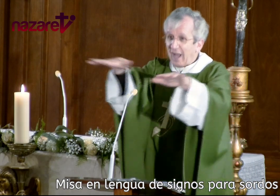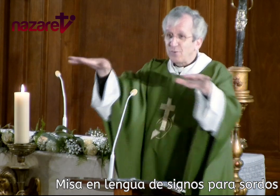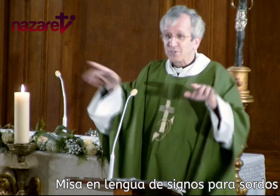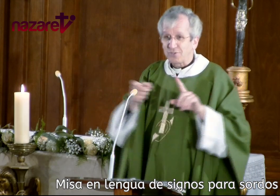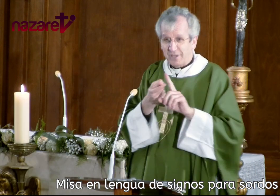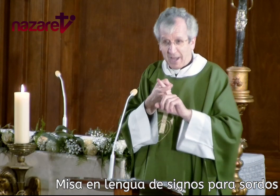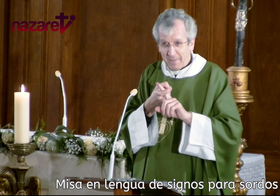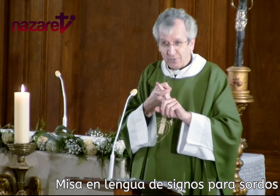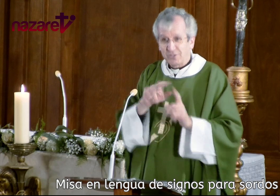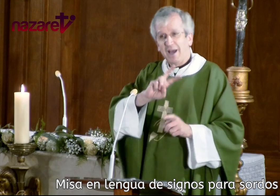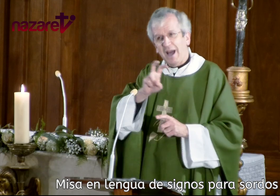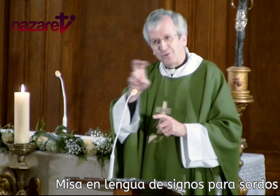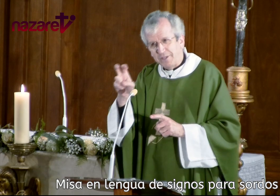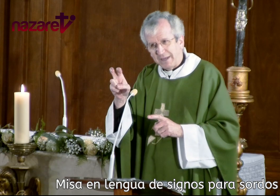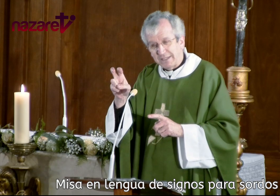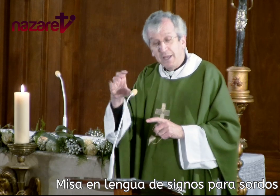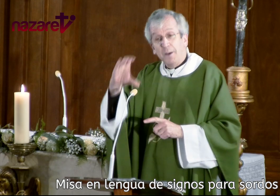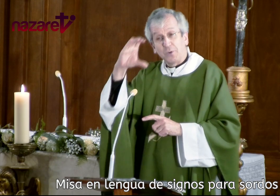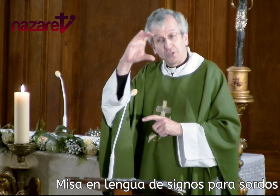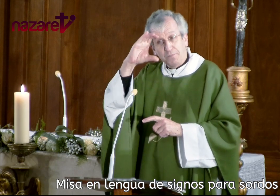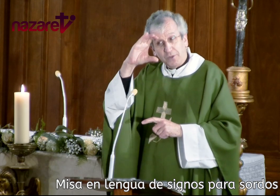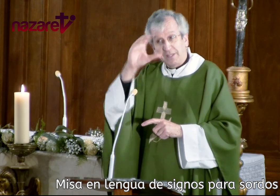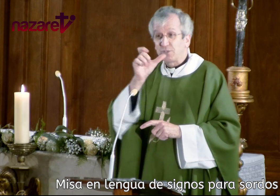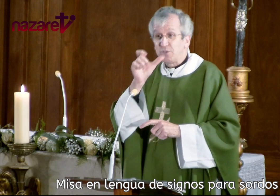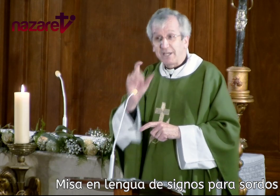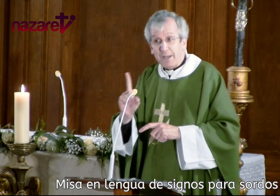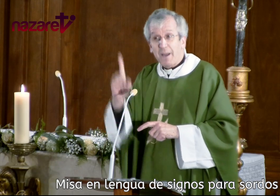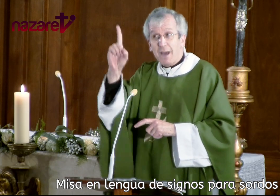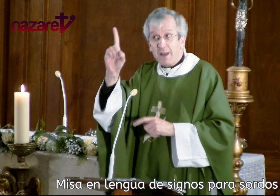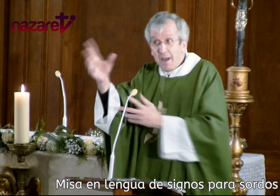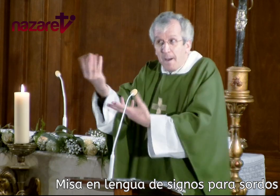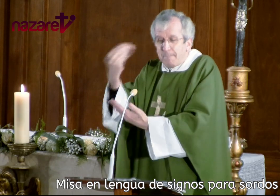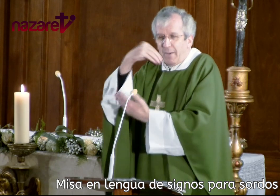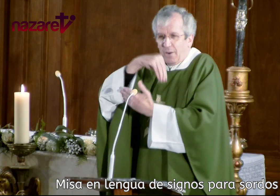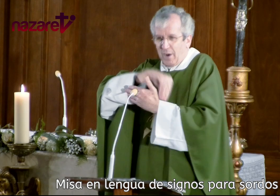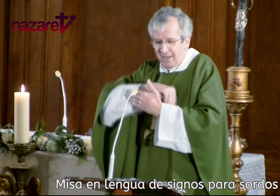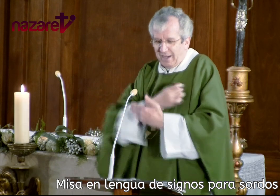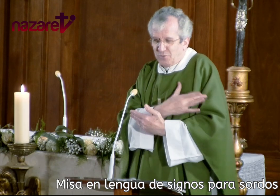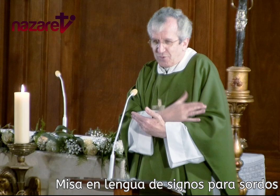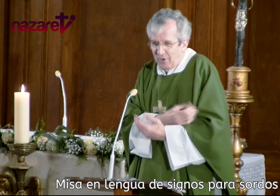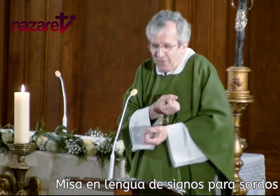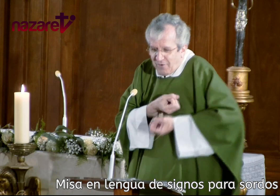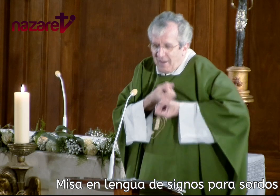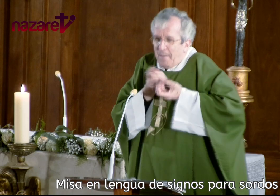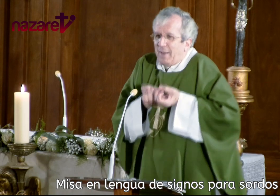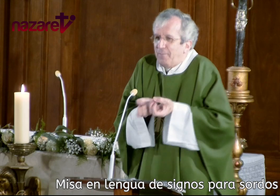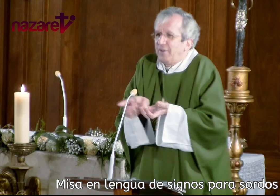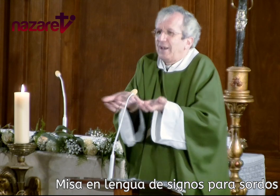nuestros hermanos a los demás por eso es importante escuchar esa palabra para guardarla en nuestro corazón para poderla